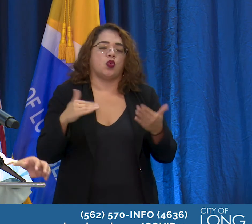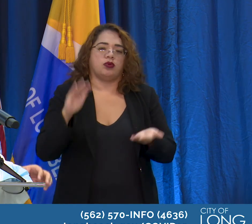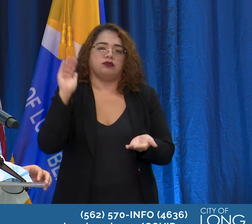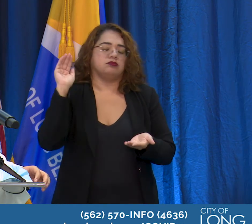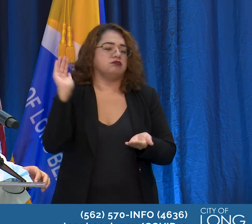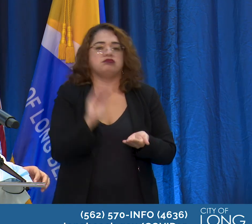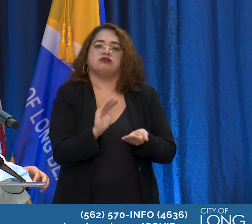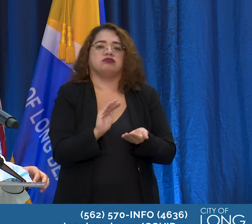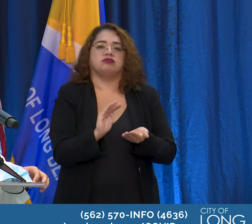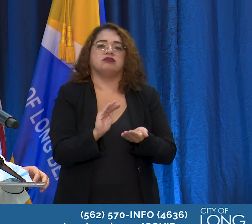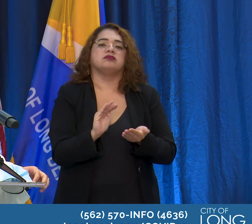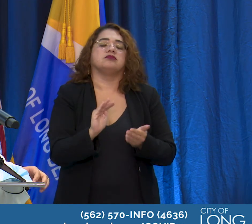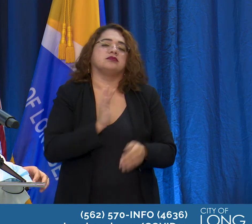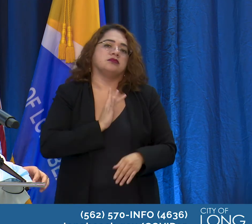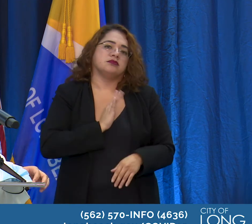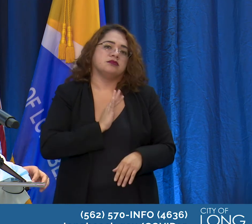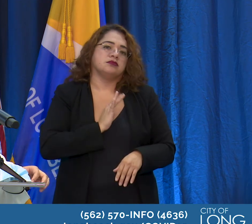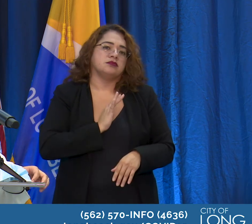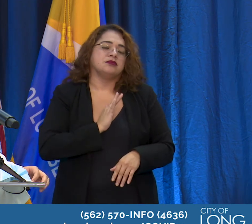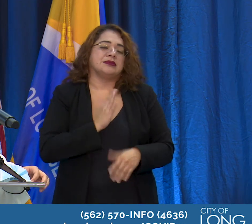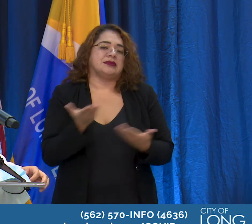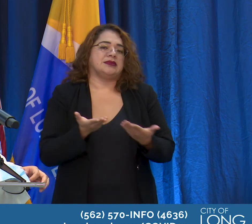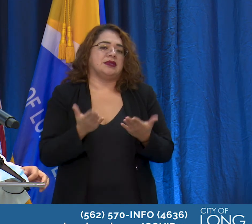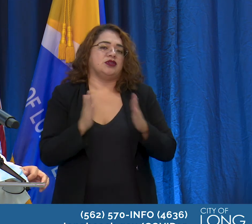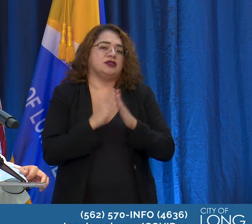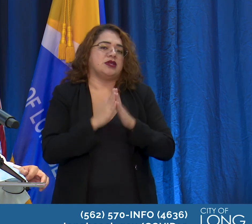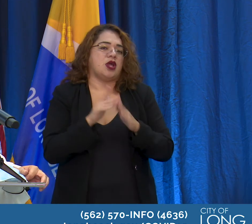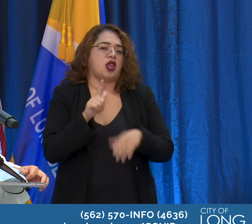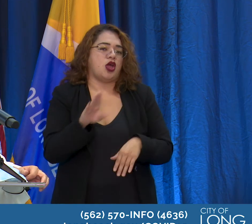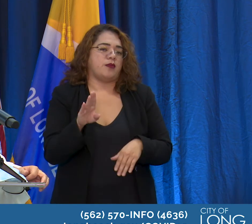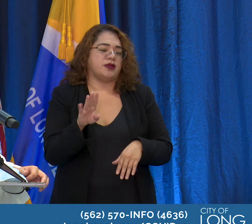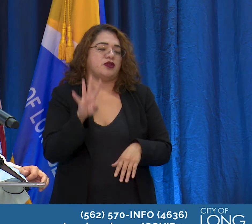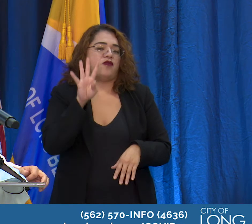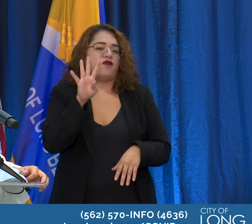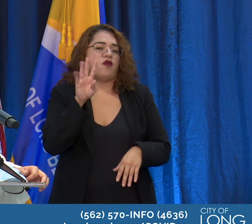que la tasa de positividad de nuestra ciudad es del